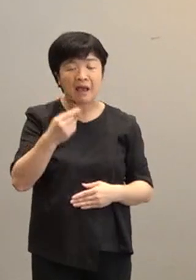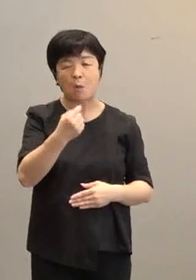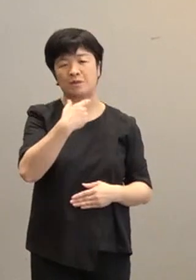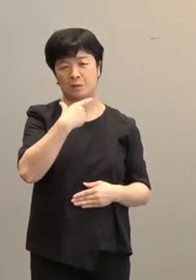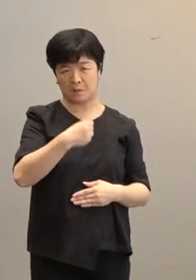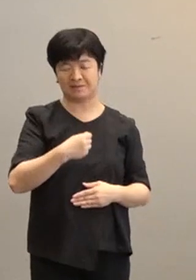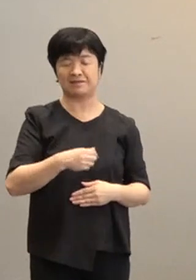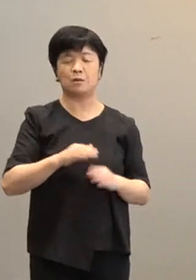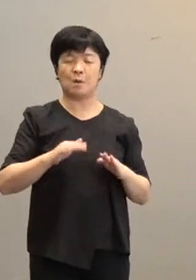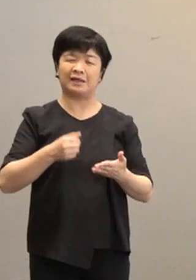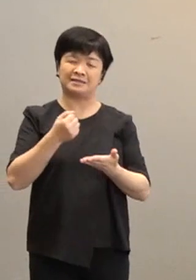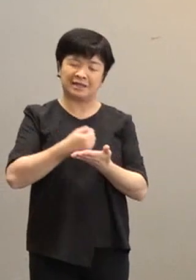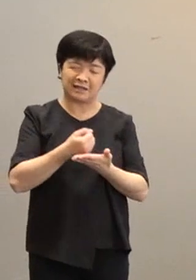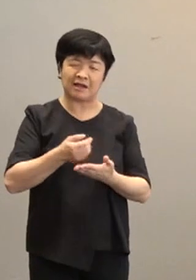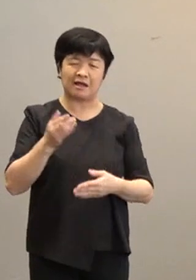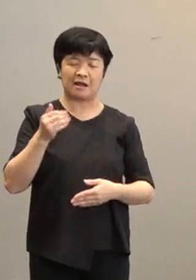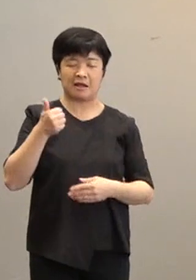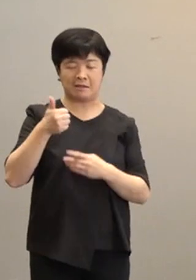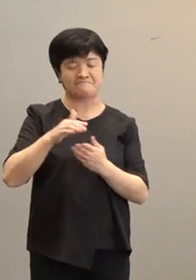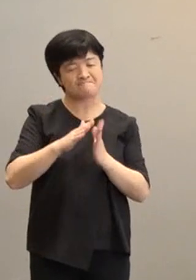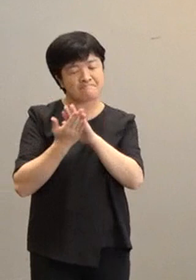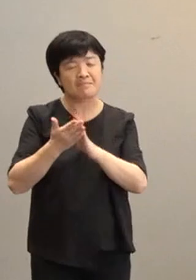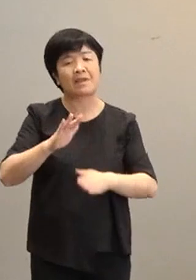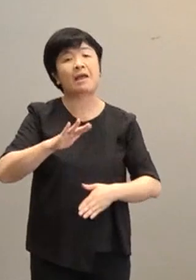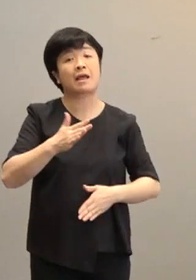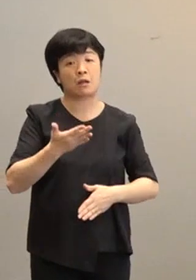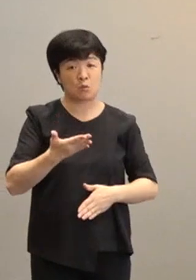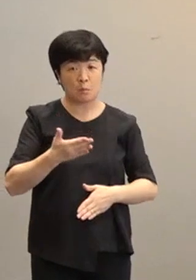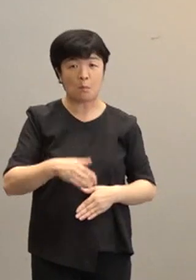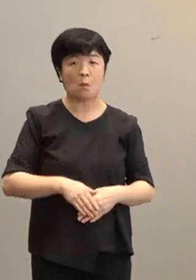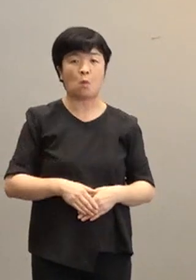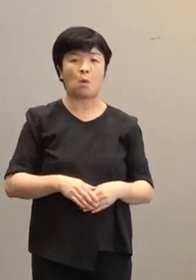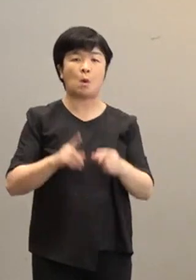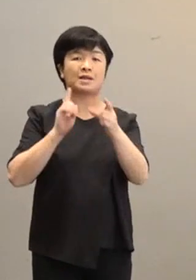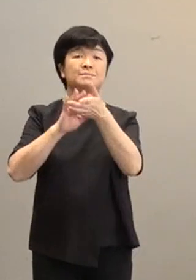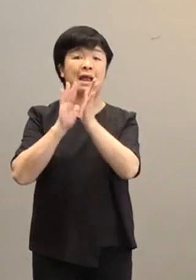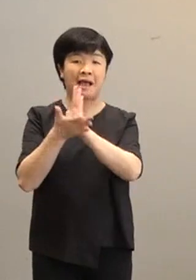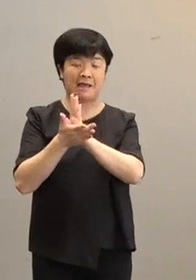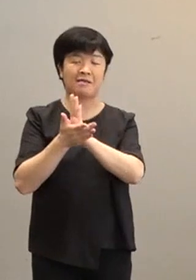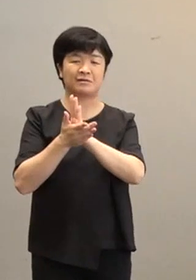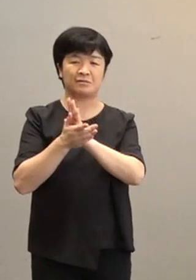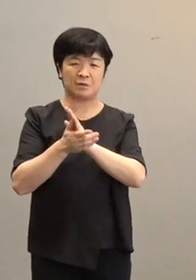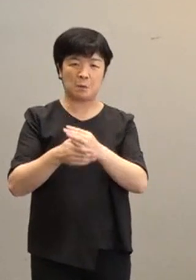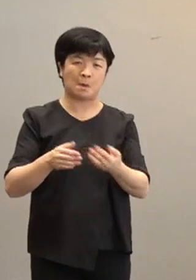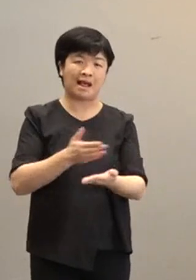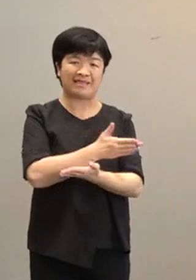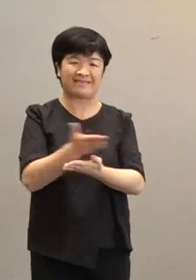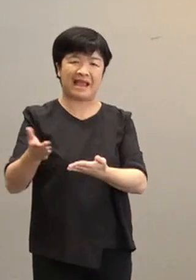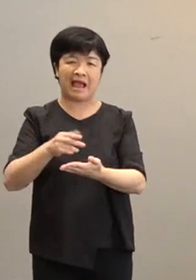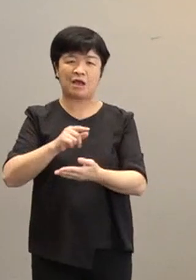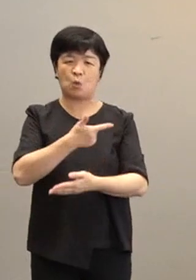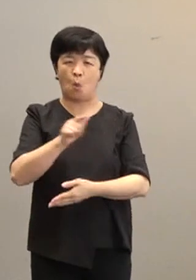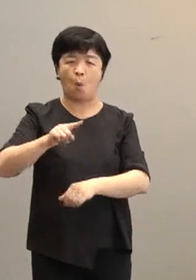ながら亡くなってしまいましたけれども、県として多様性条例 の, 制定を進めていらっしゃる中で、